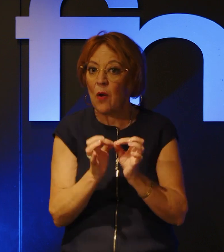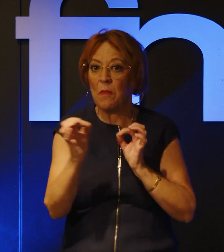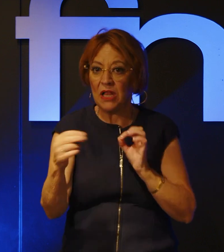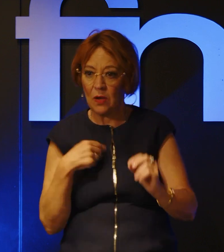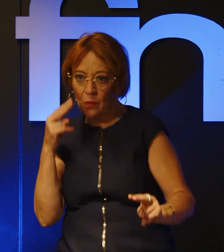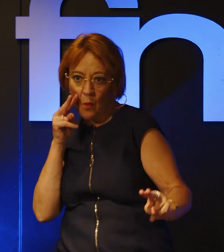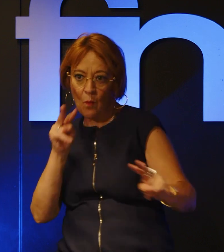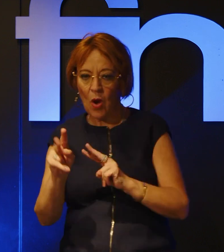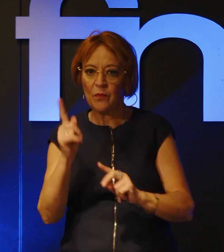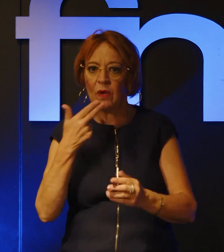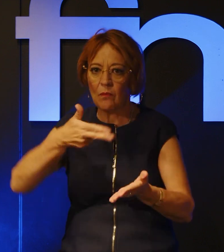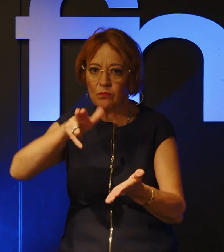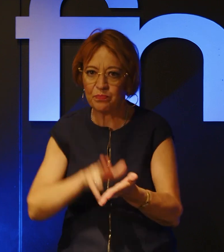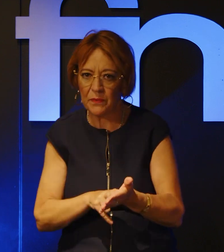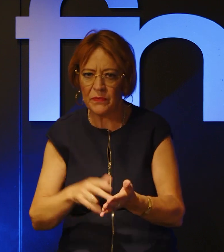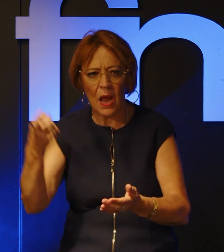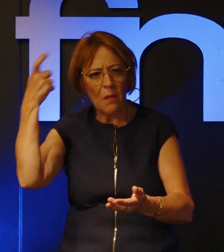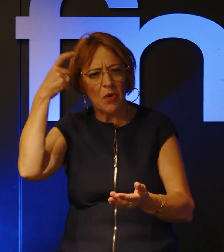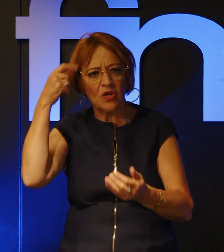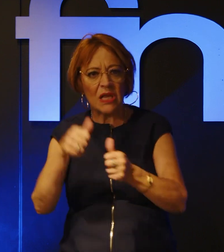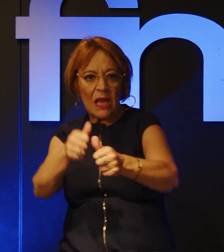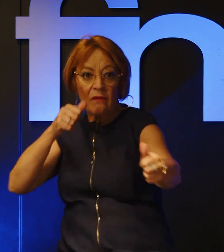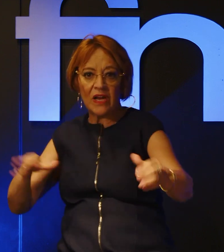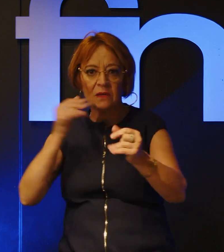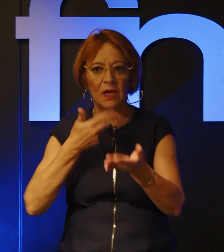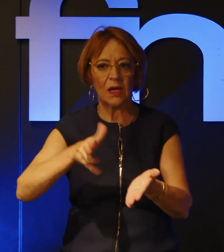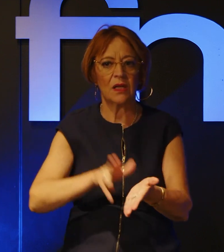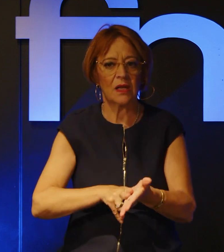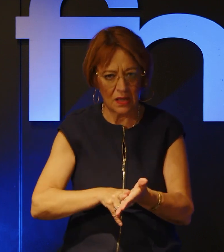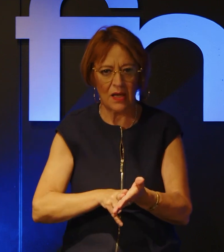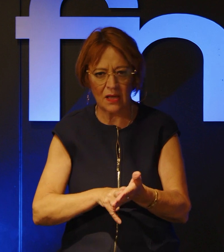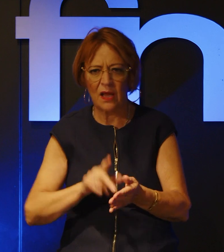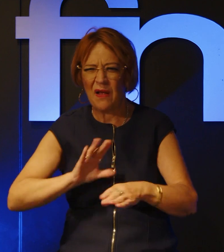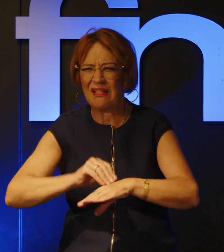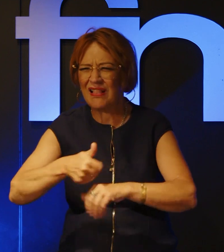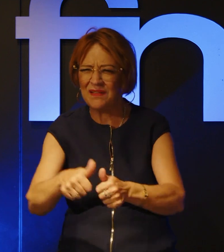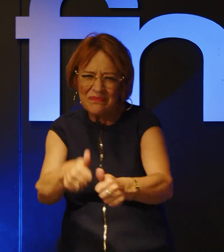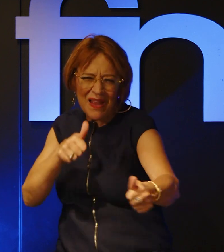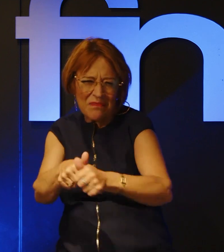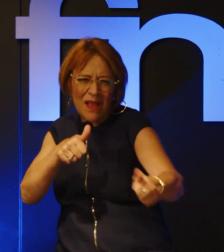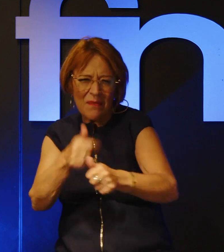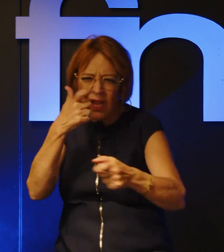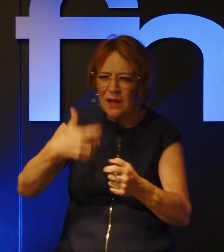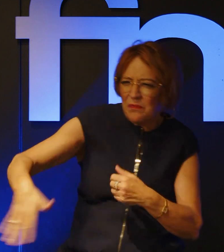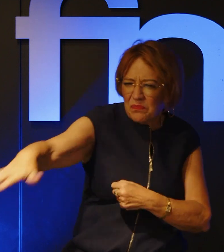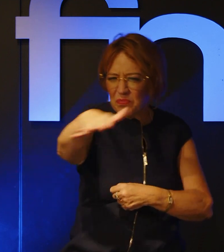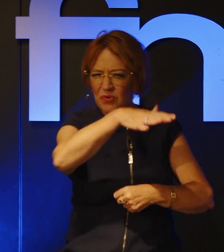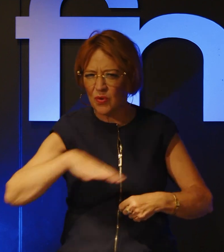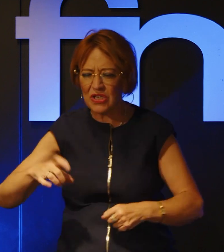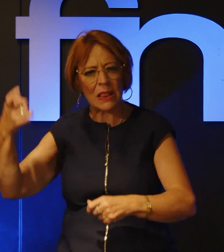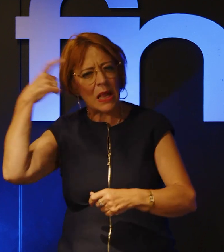vemos daquilo que é Real o preconceito afasta ainda mais da realidade atrasos distancia uns dos outros estilhaçar um